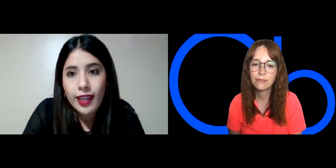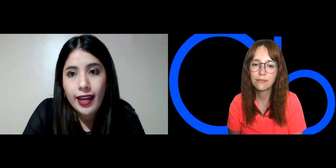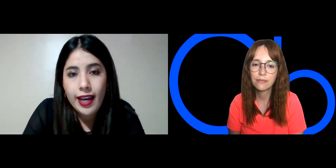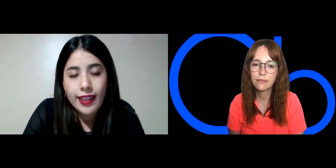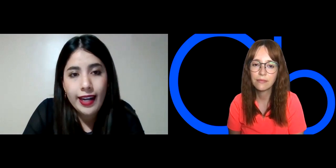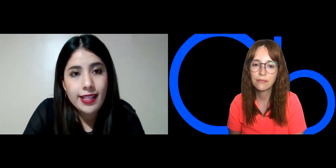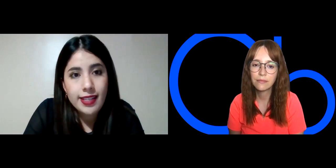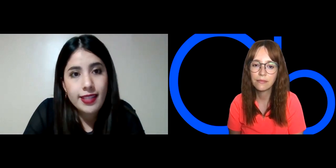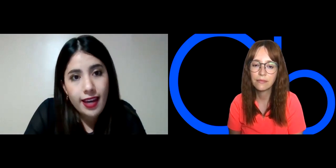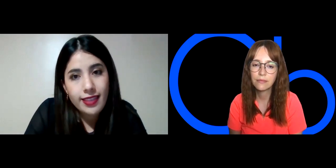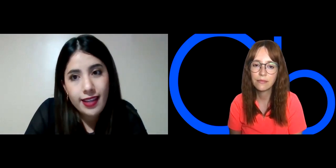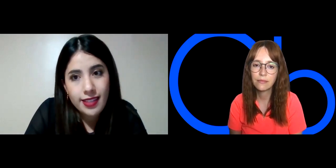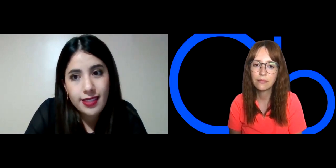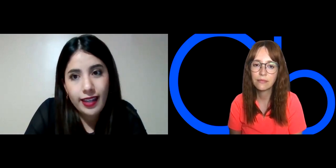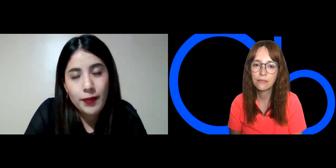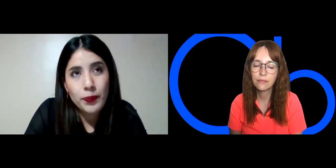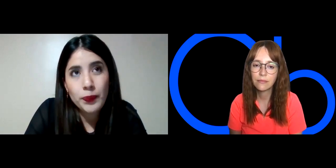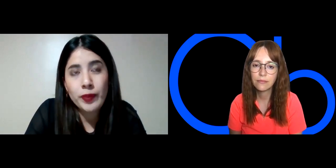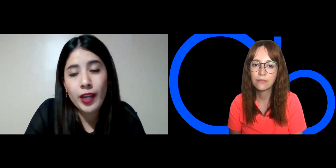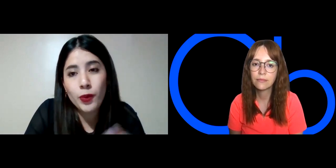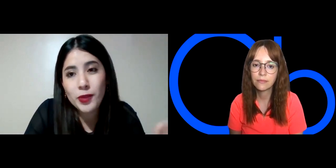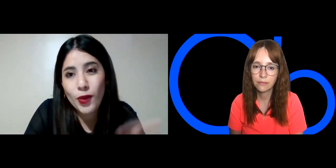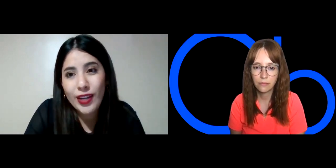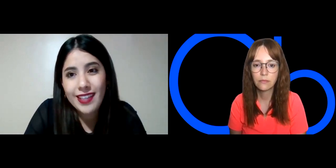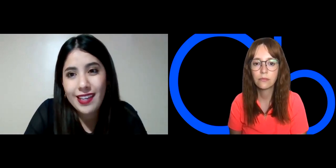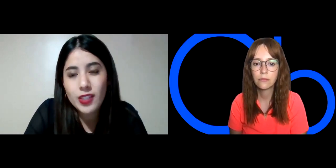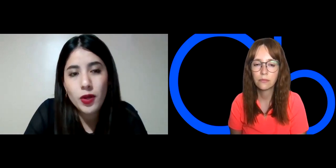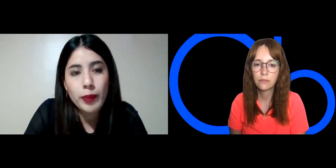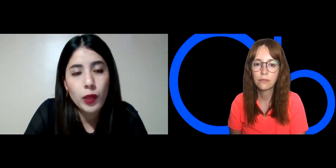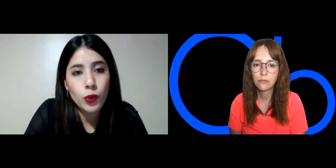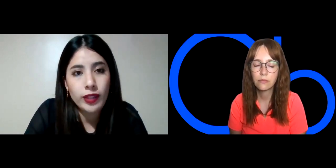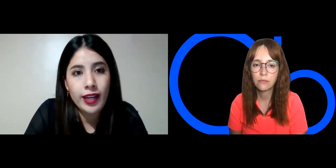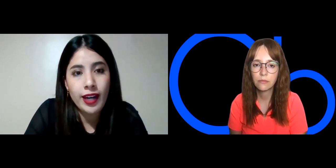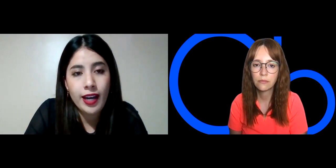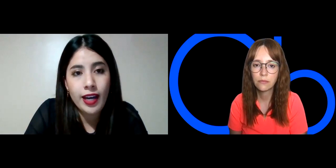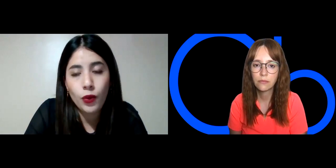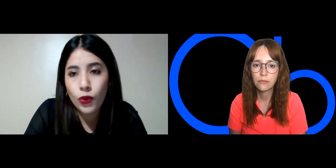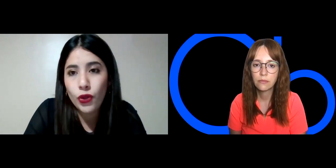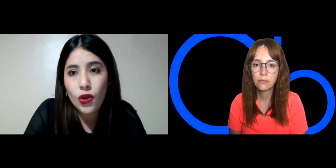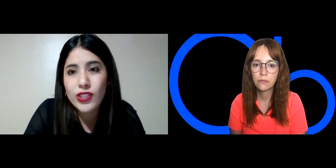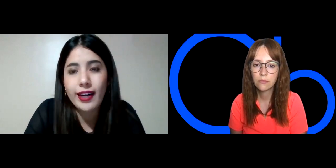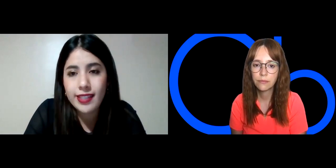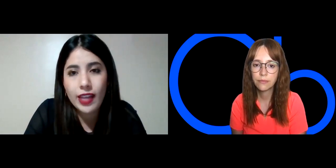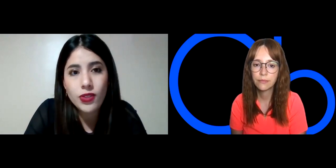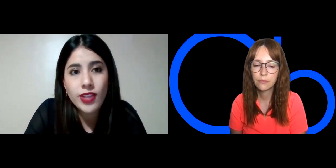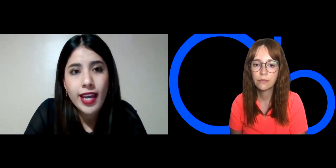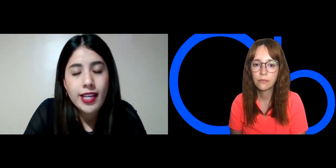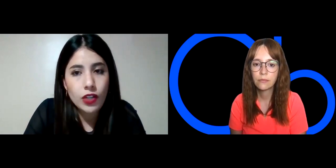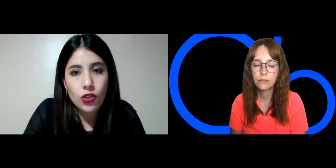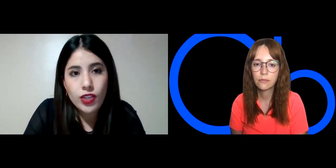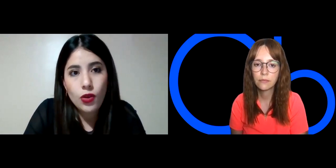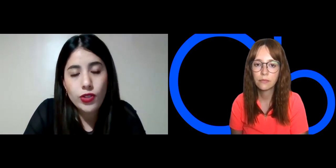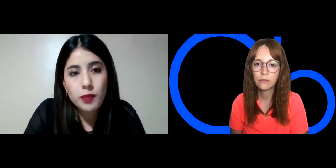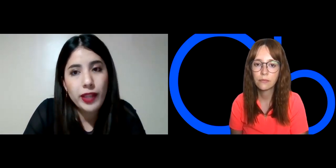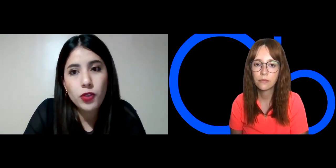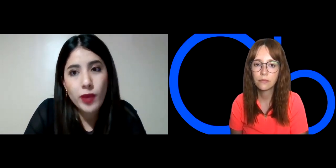cuenta de la necesidad que existe. En un estudio que se hizo, preguntan a odontólogos egresados si